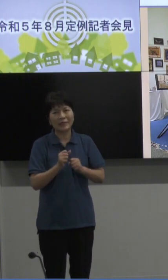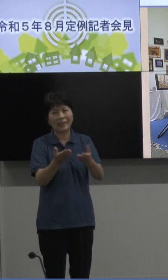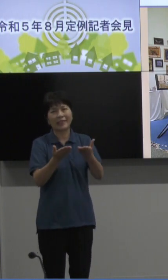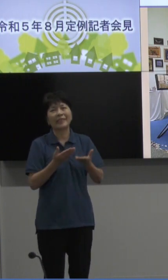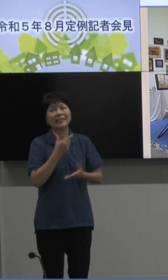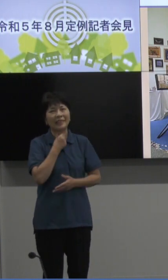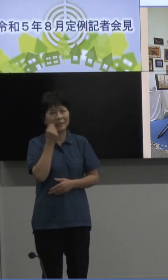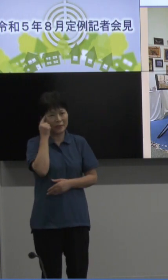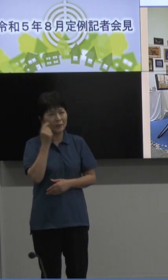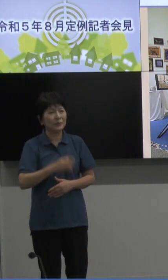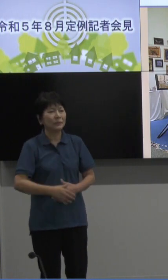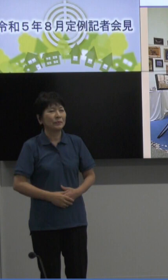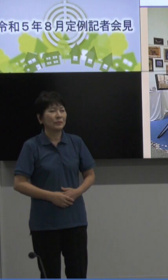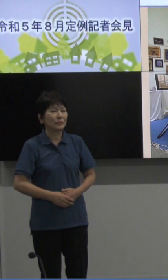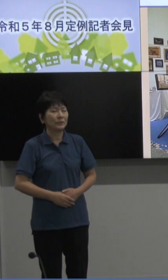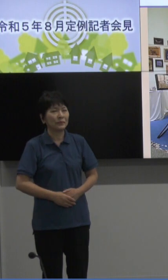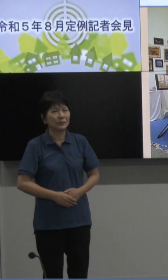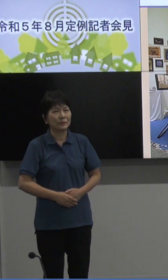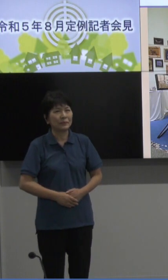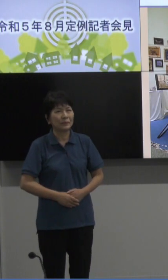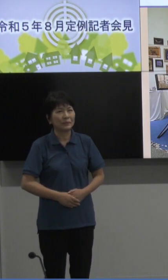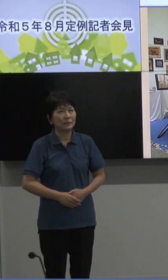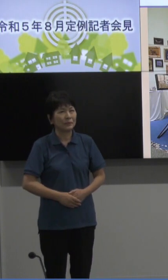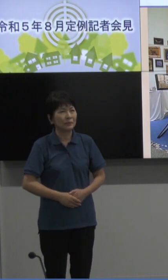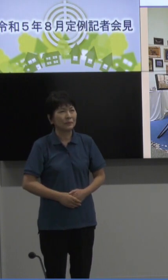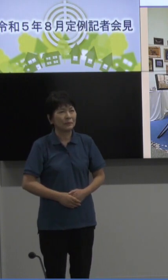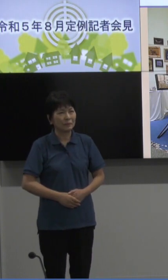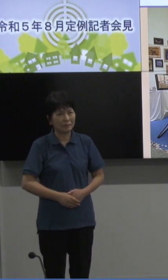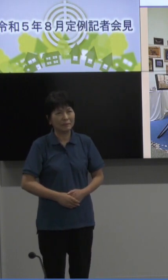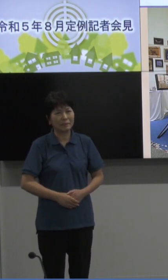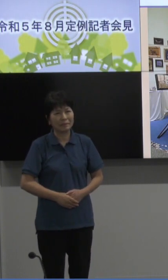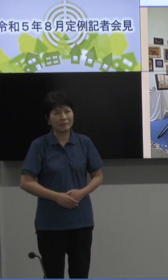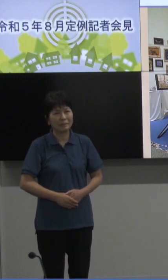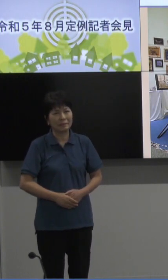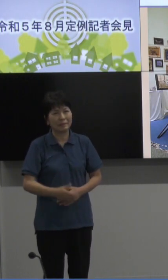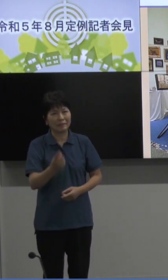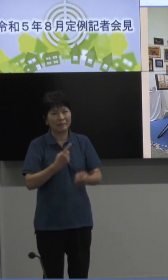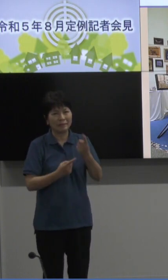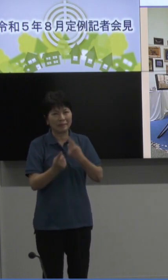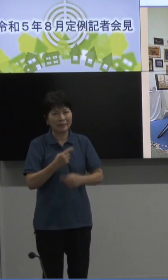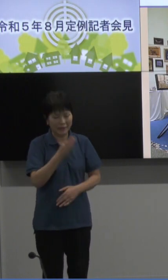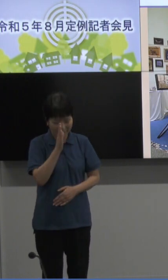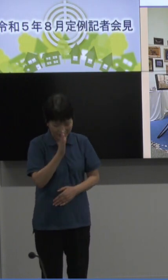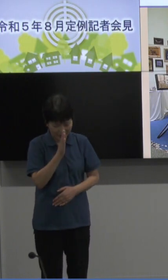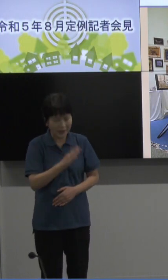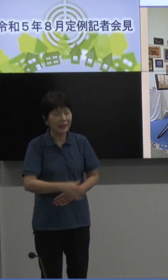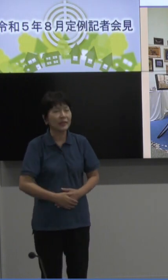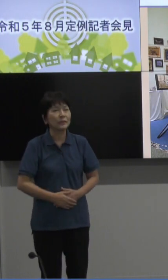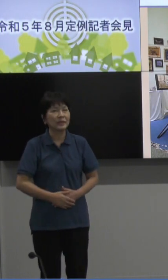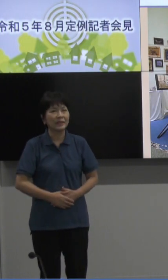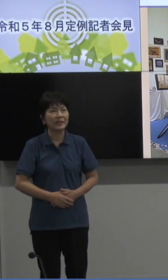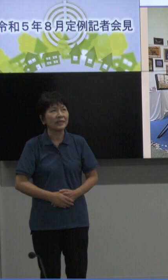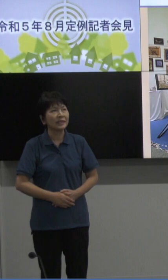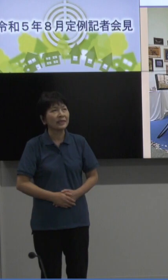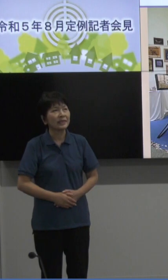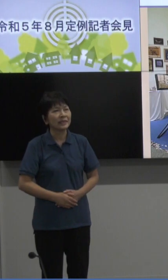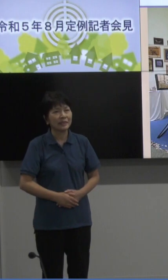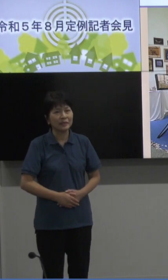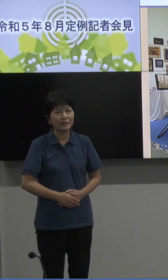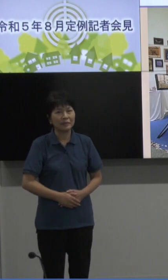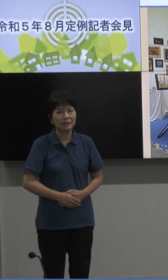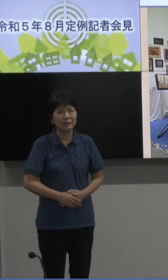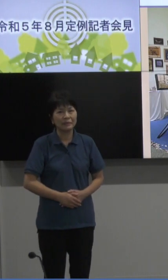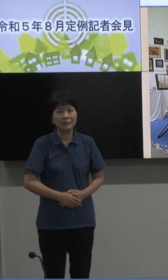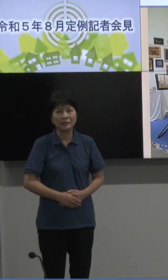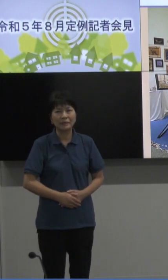でございまして、もうぜひですね、一回足を運びいただければというお願いで、させていただいたところでございます。よろしくお願いいたします